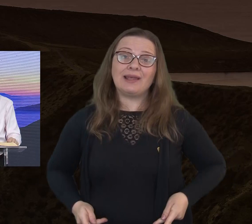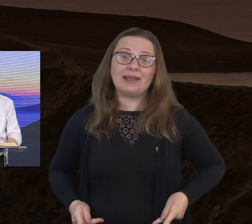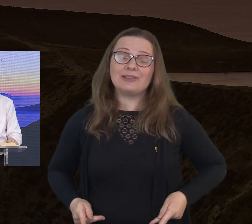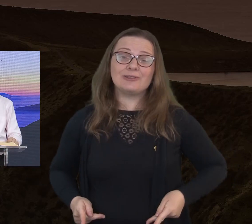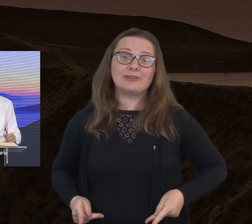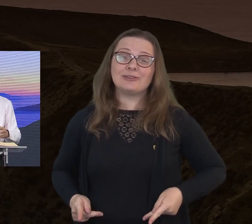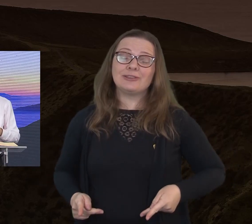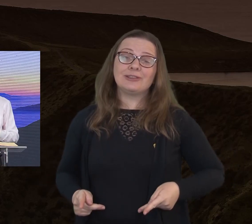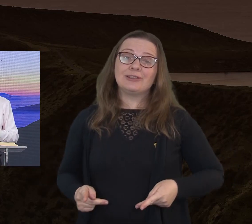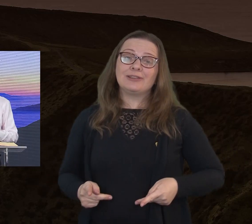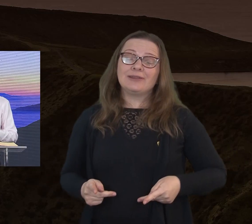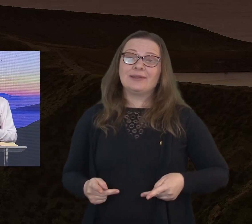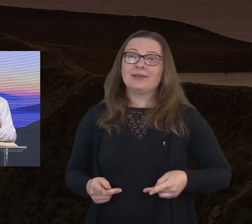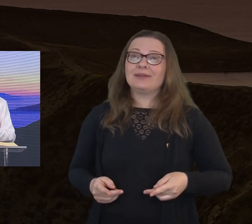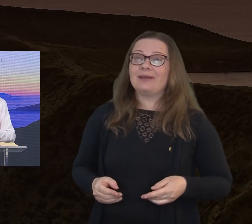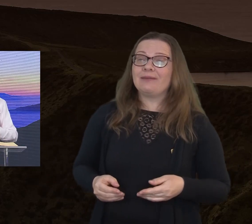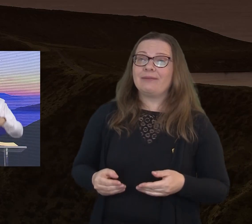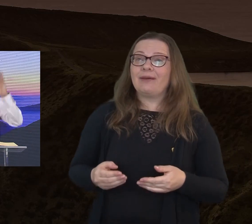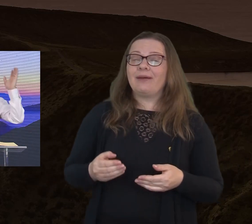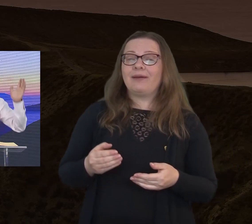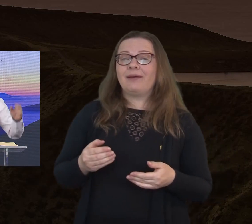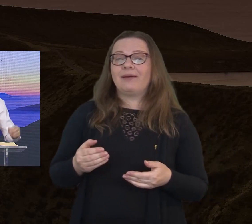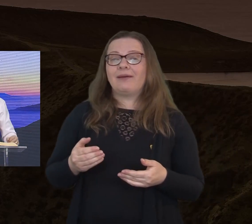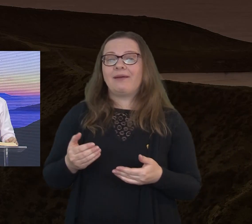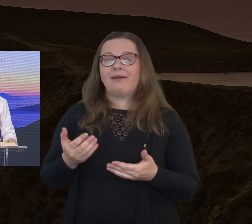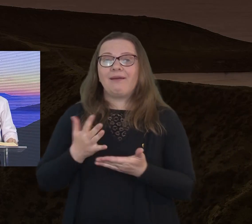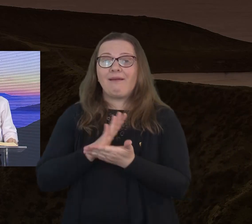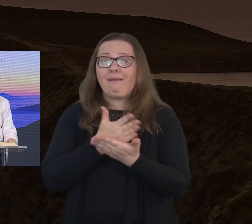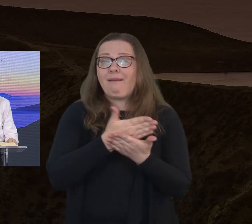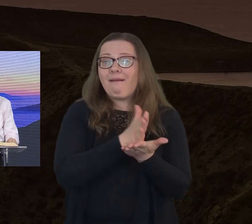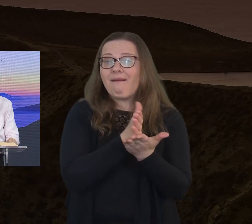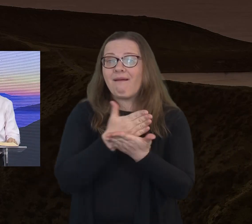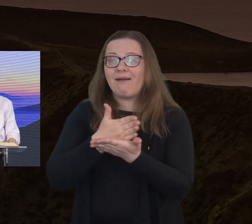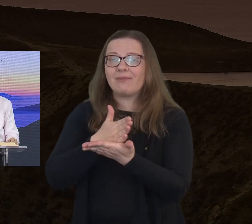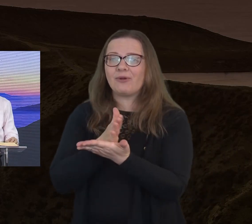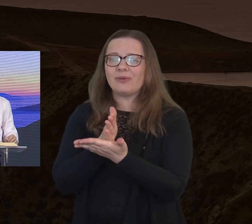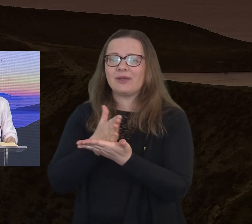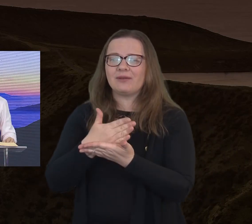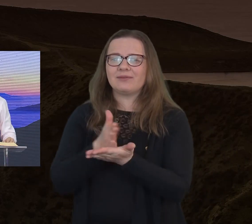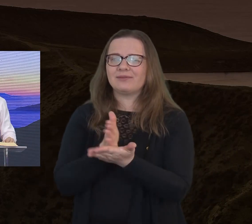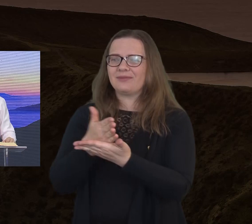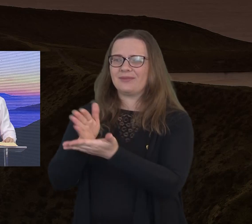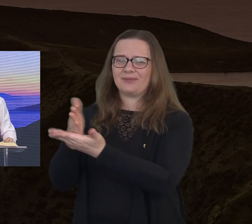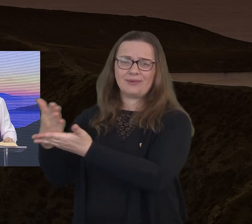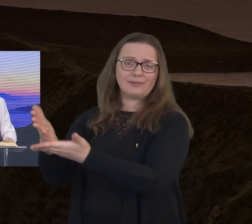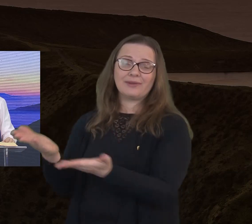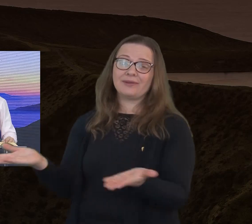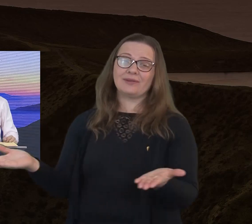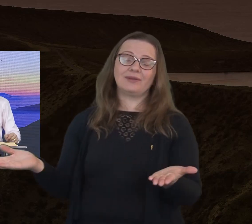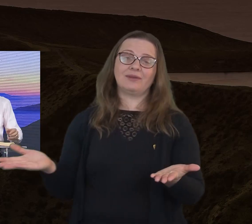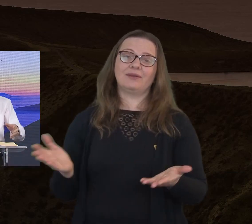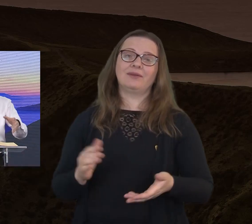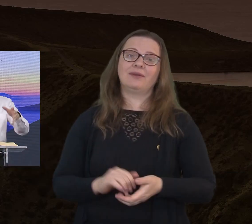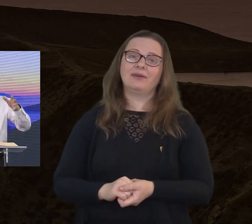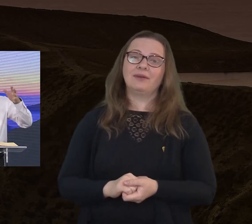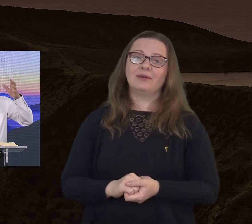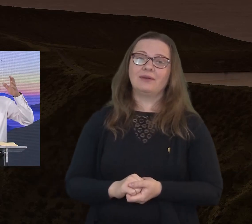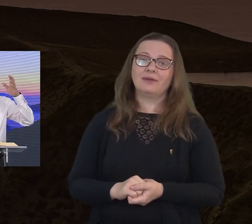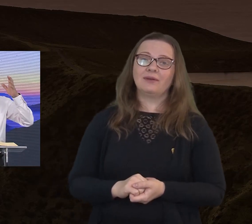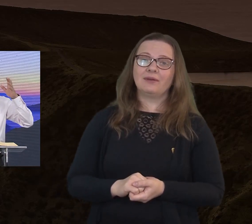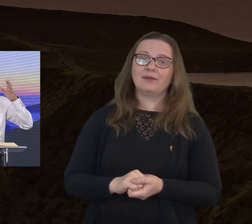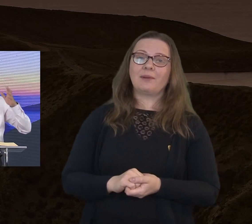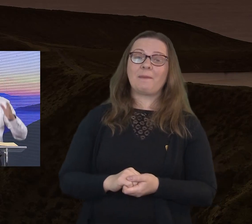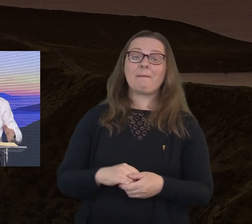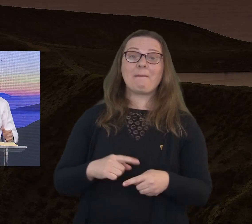mas graças a Deus, Deus na sua infinita sabedoria, Deus enviou o seu próprio filho. E o seu filho,